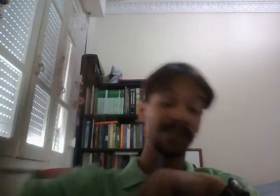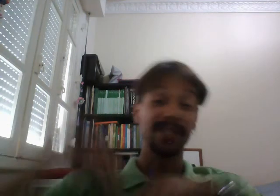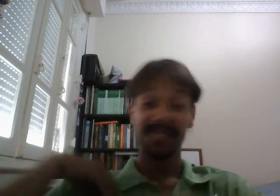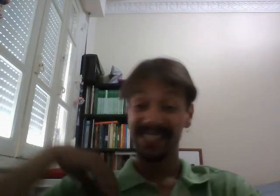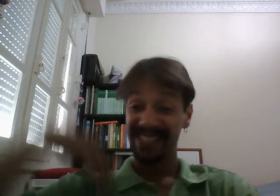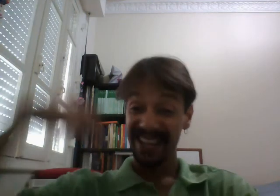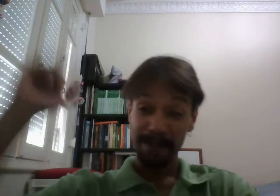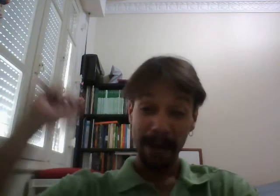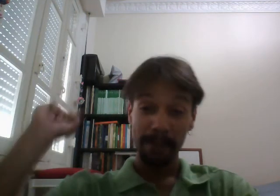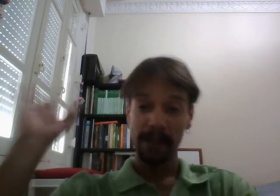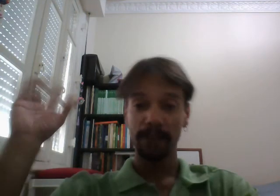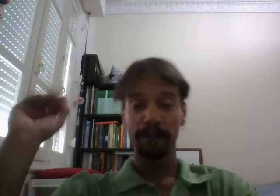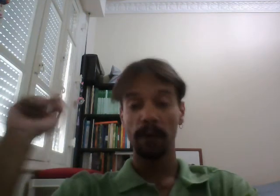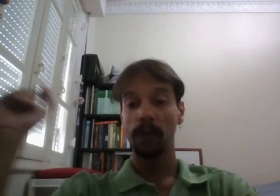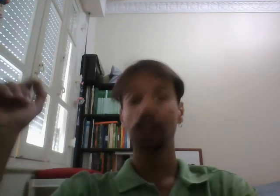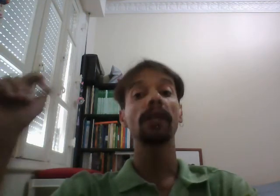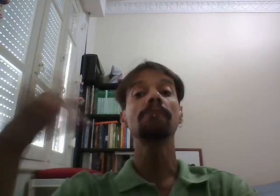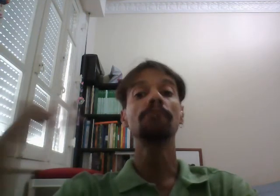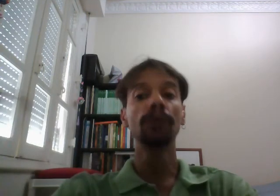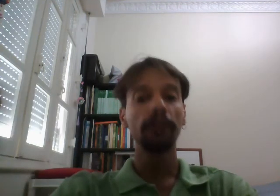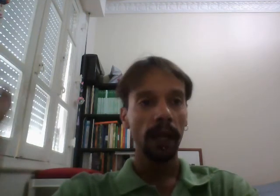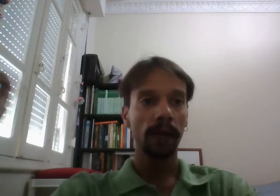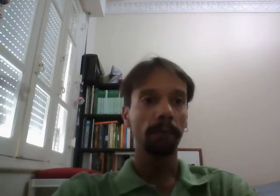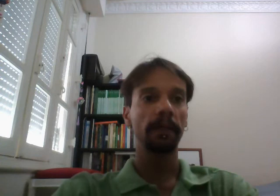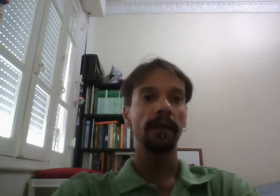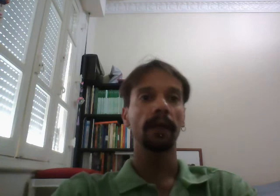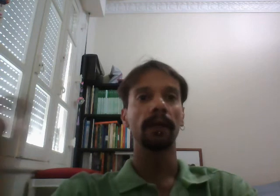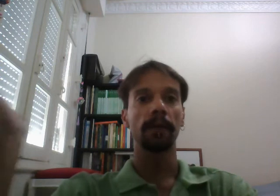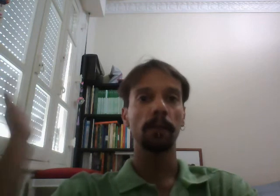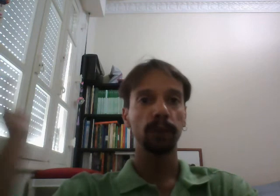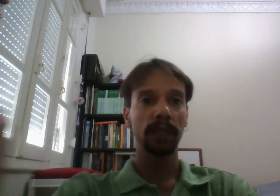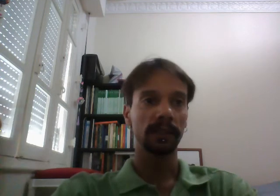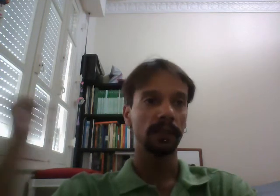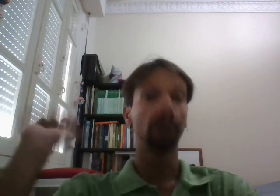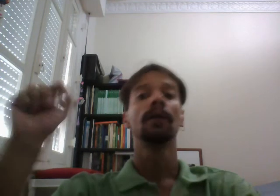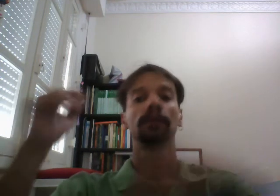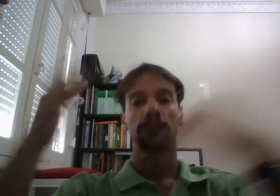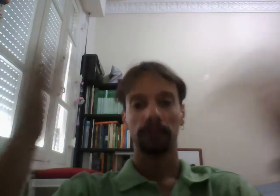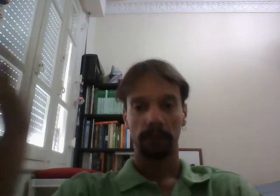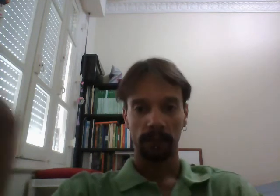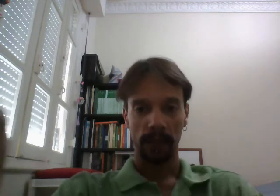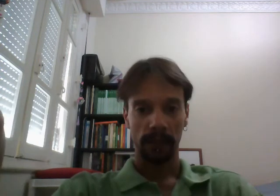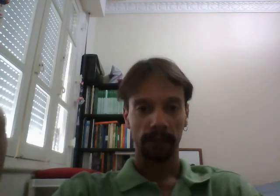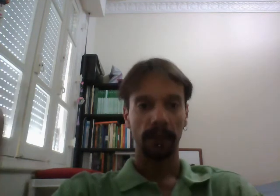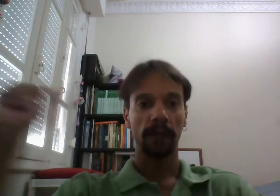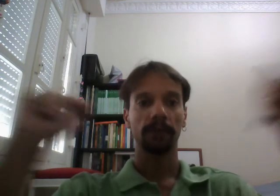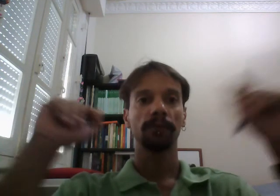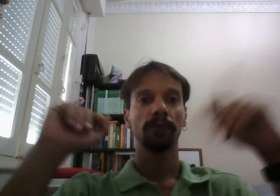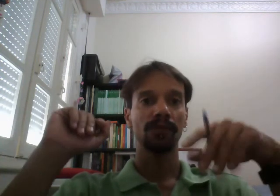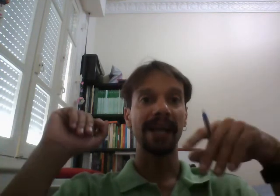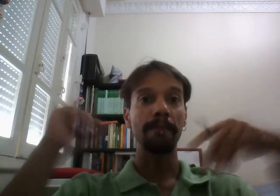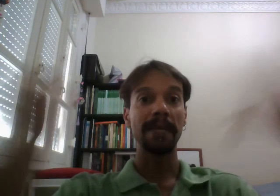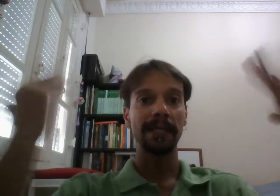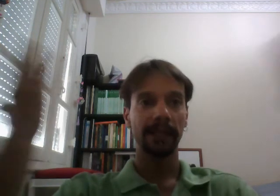ou seja, extremamente frequente. Tem muito alelo B na população, né, nos